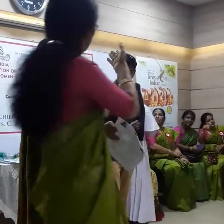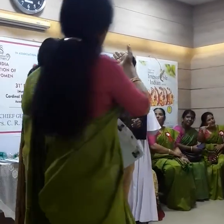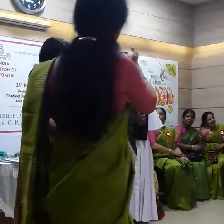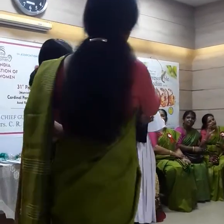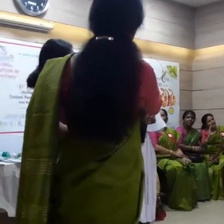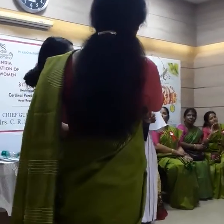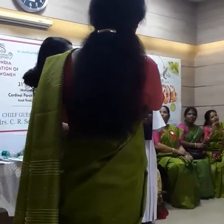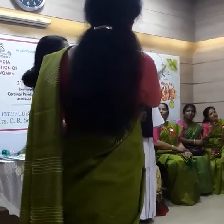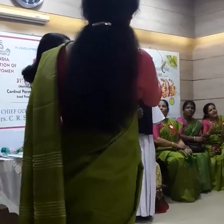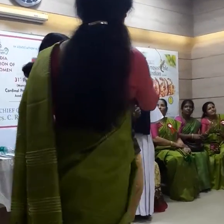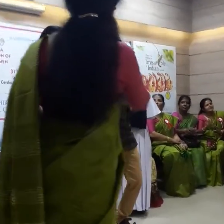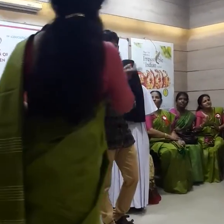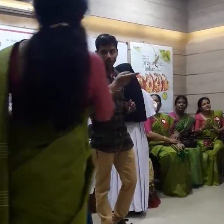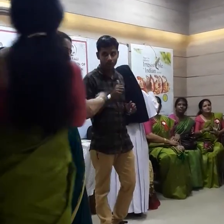കണ്ണൂരാണ് ഇവർ താമസിക്കുന്നത്.